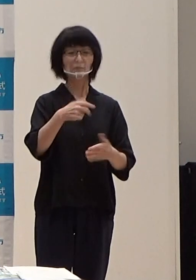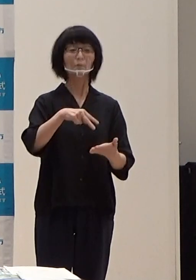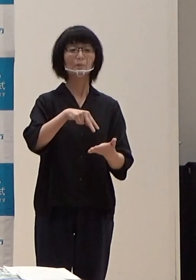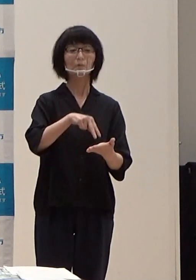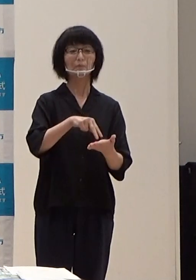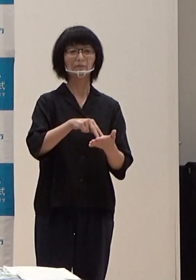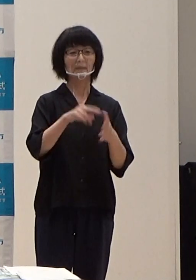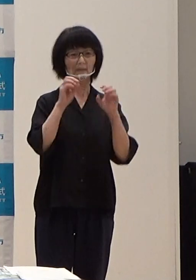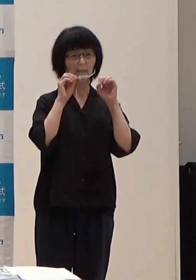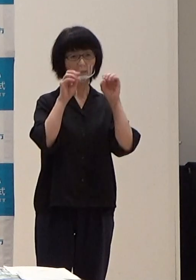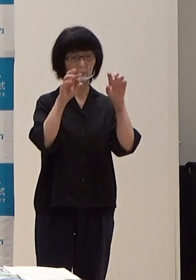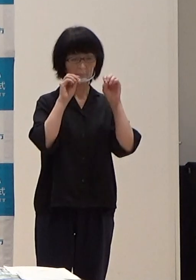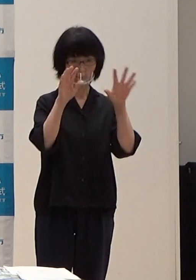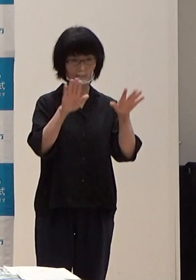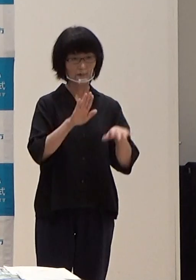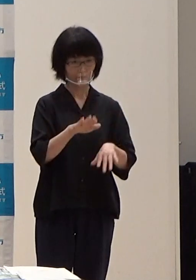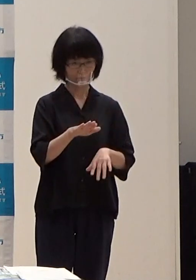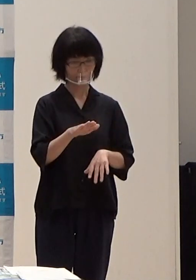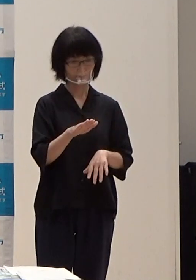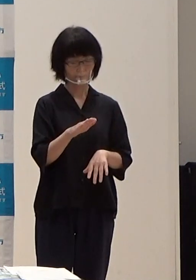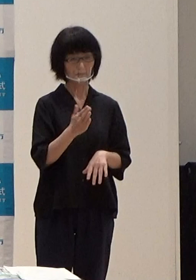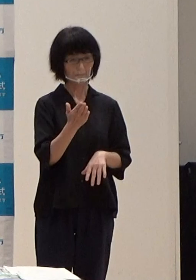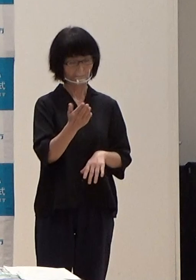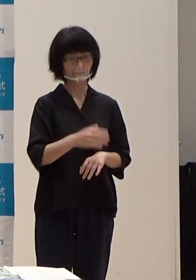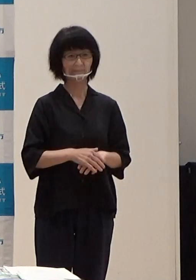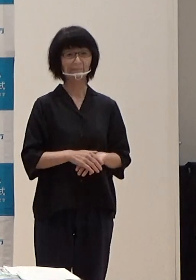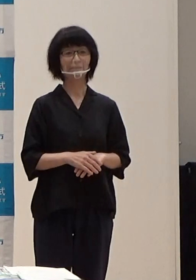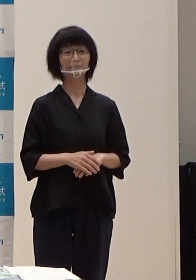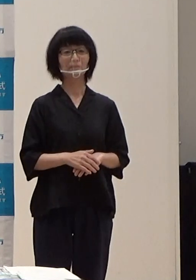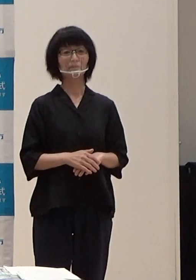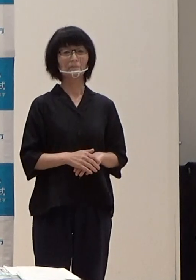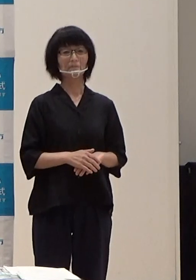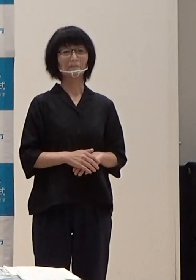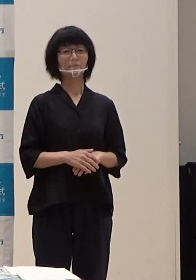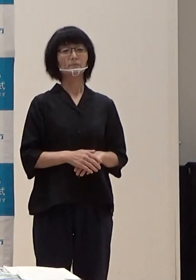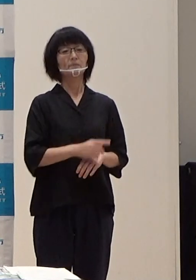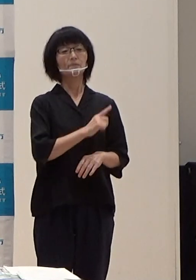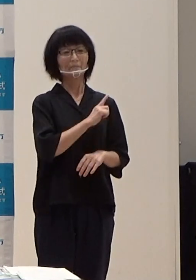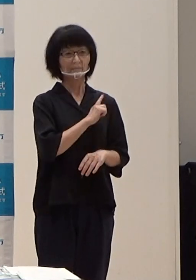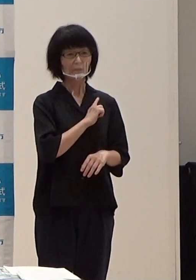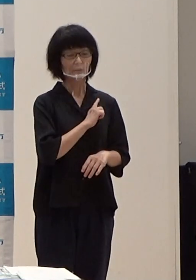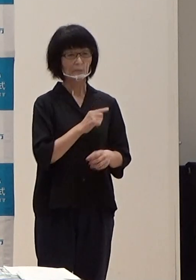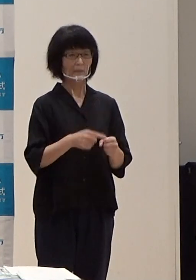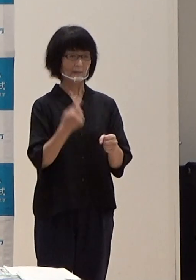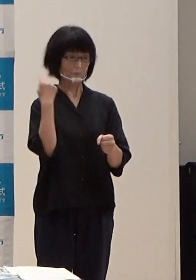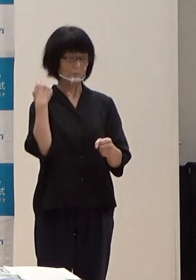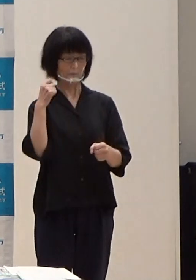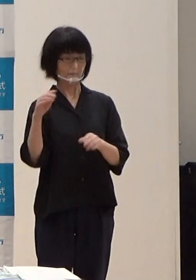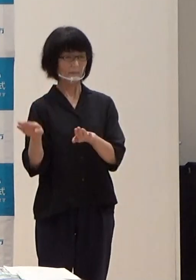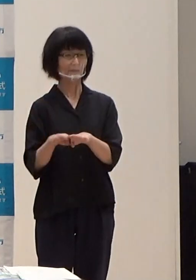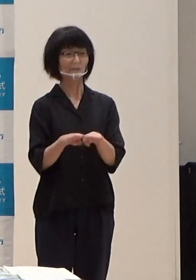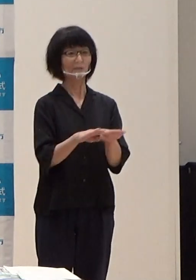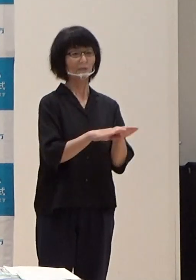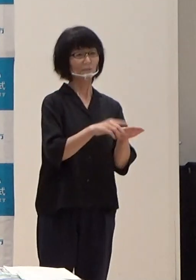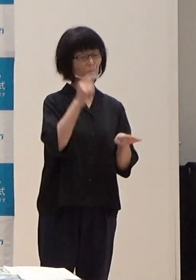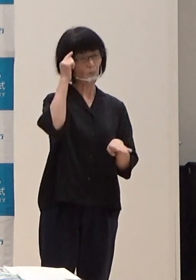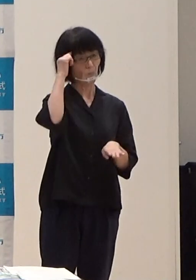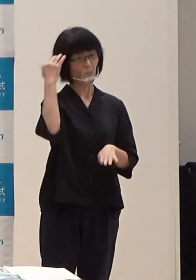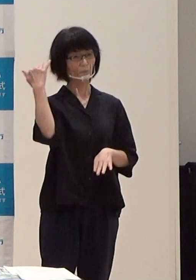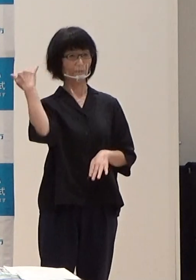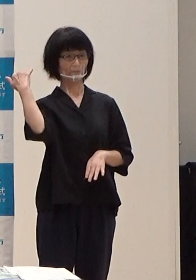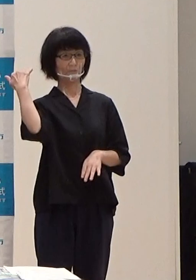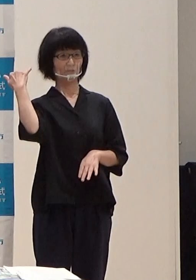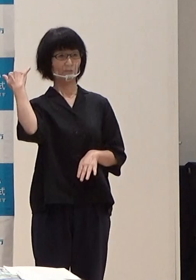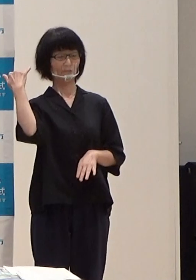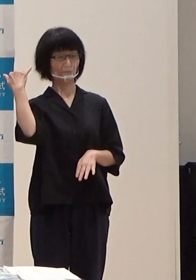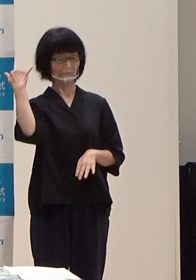呼びかけるメッセージがあればお聞かせください。 はい、まずはですね、去年の夏休みちょっと思い出していただいて、私